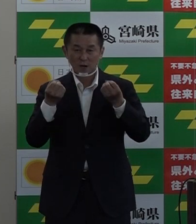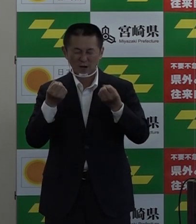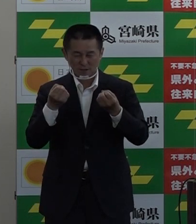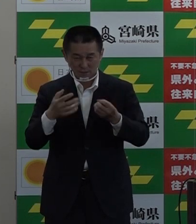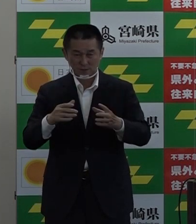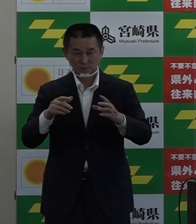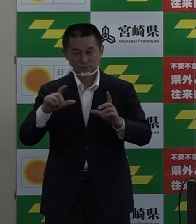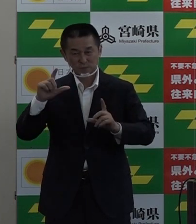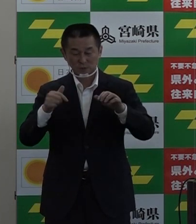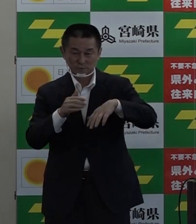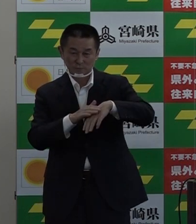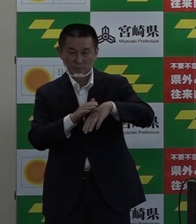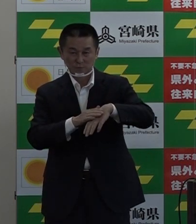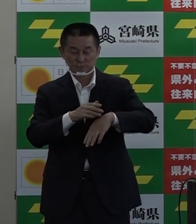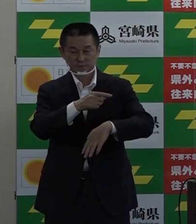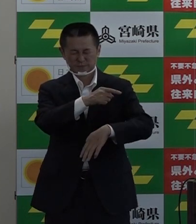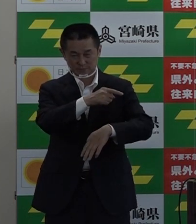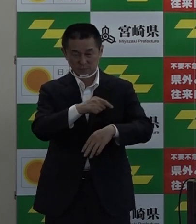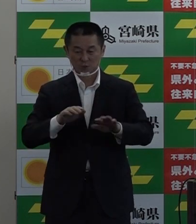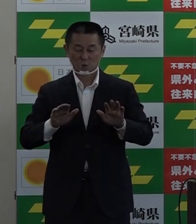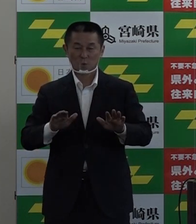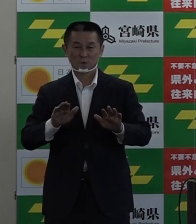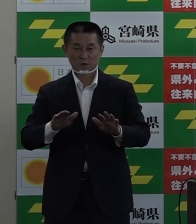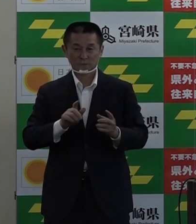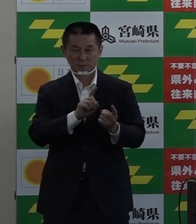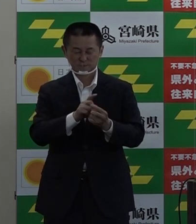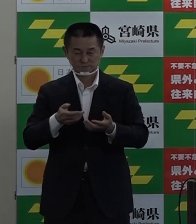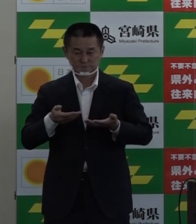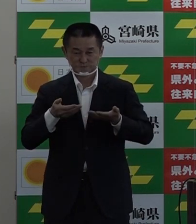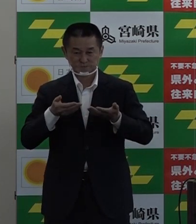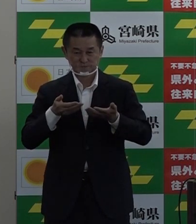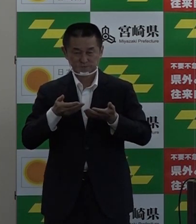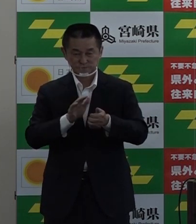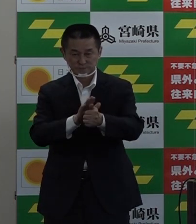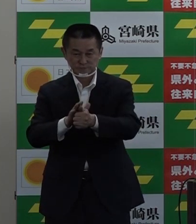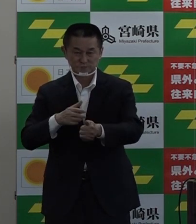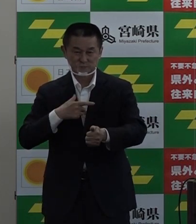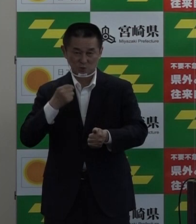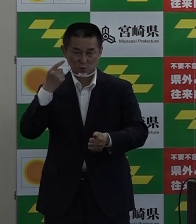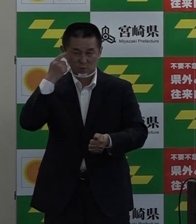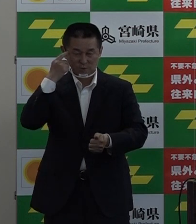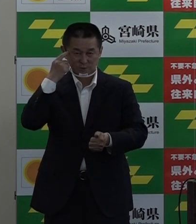スキームを今回は適用するということになります。